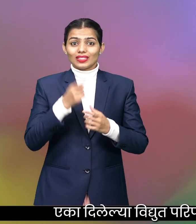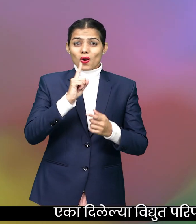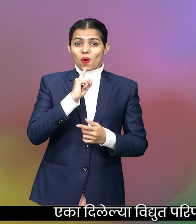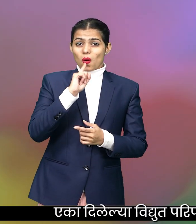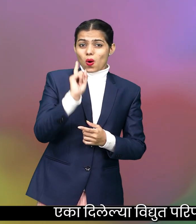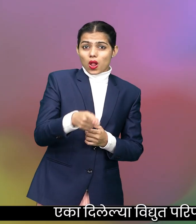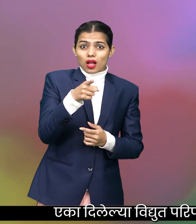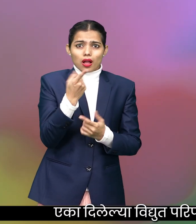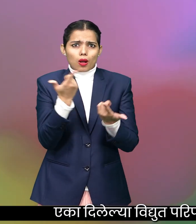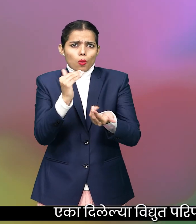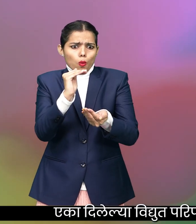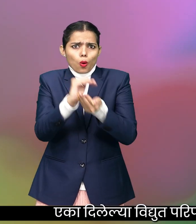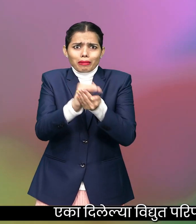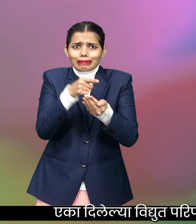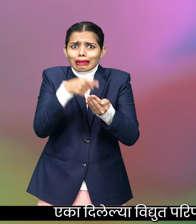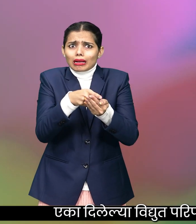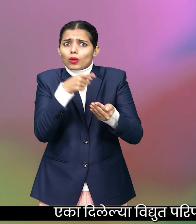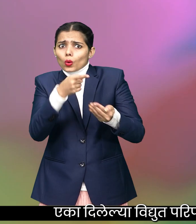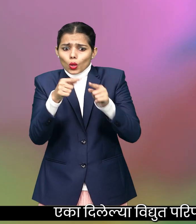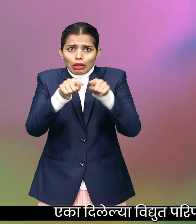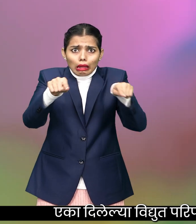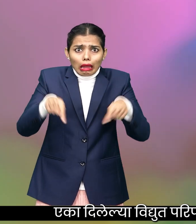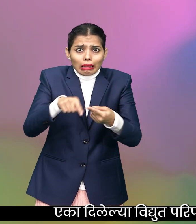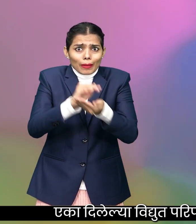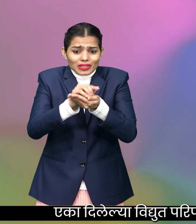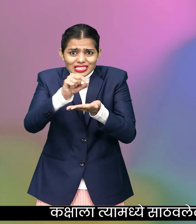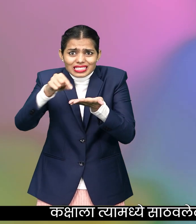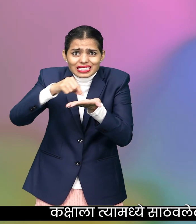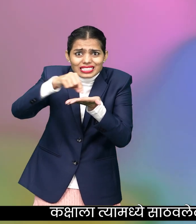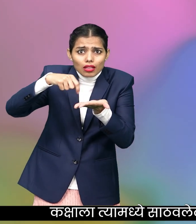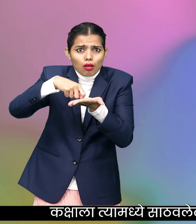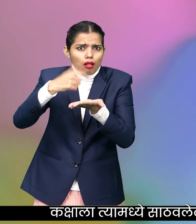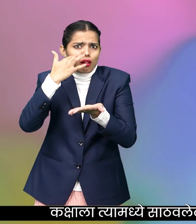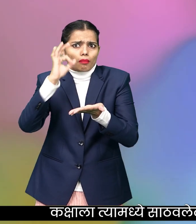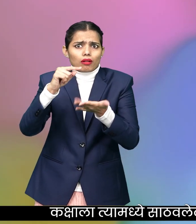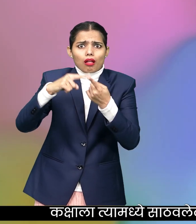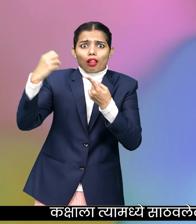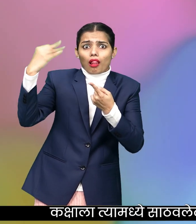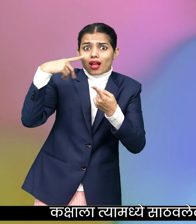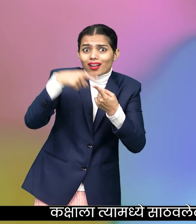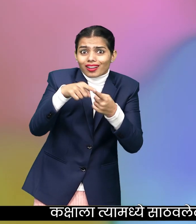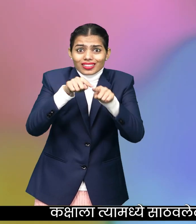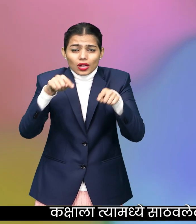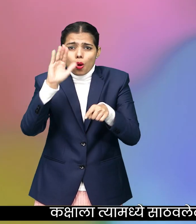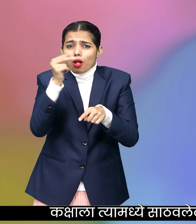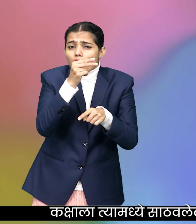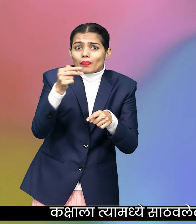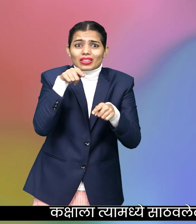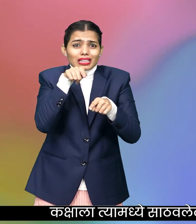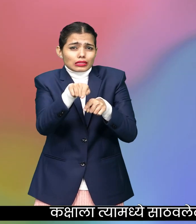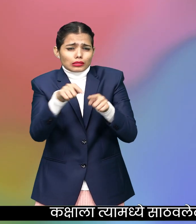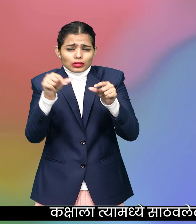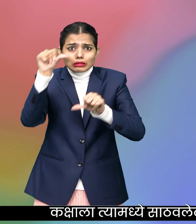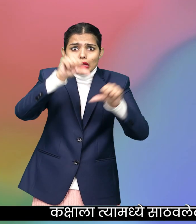एका दिलेल्या विद्युत परिपथात सतत प्रवाह टिकवून ठेवण्यासाठी कक्षाला त्यामध्ये साठवलेली रासायनिक ऊर्जा खर्च करावी